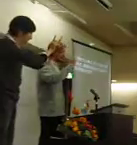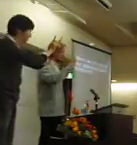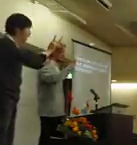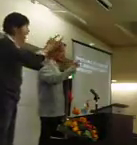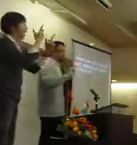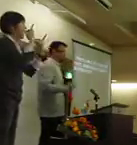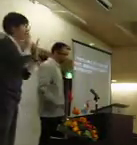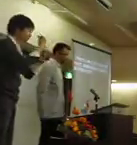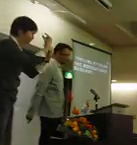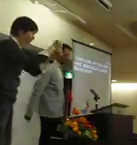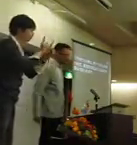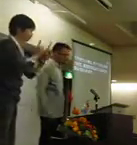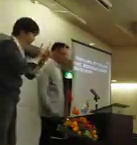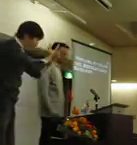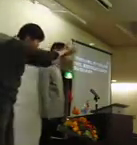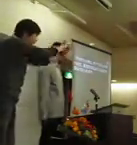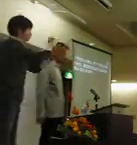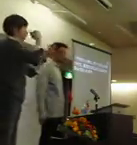り続ける。い